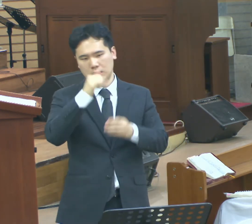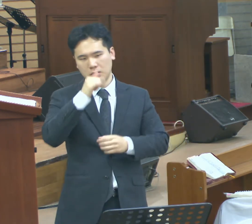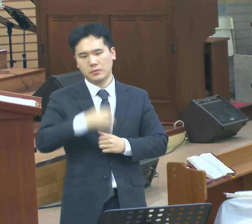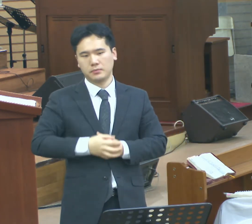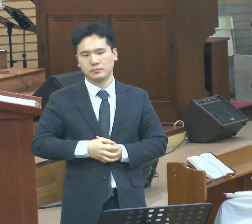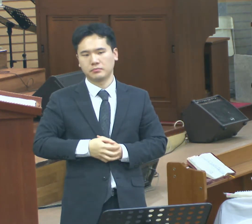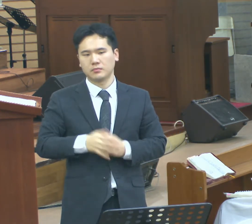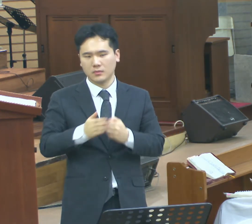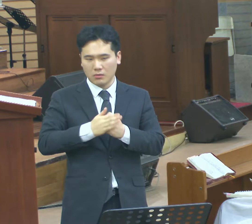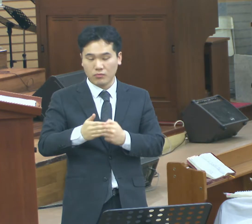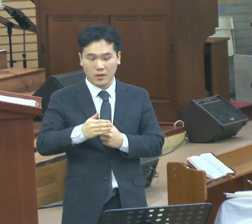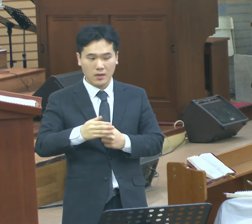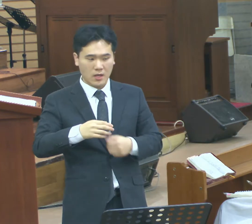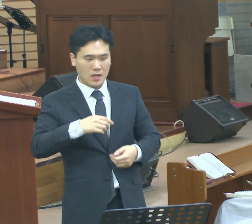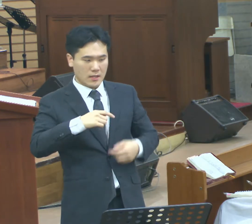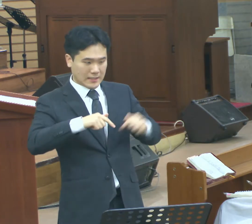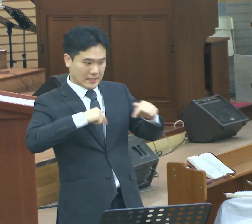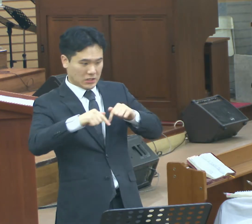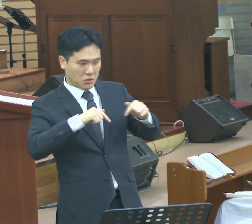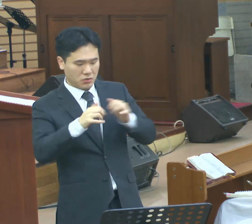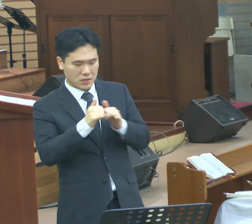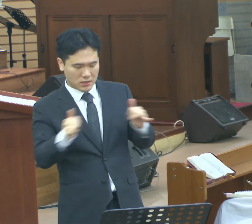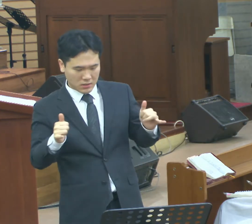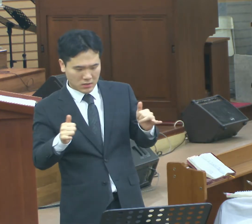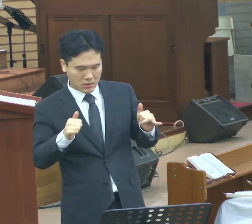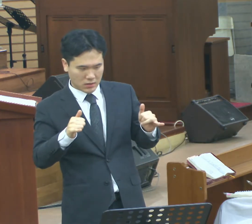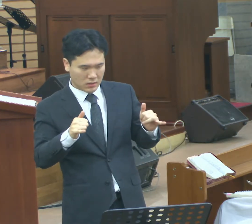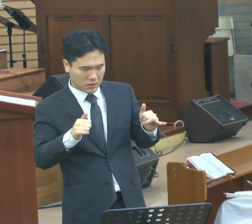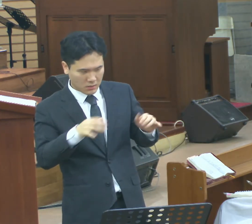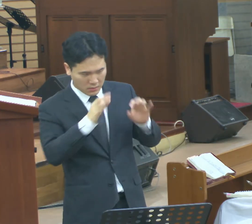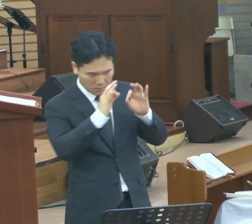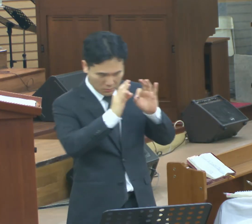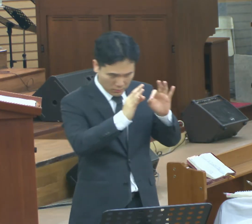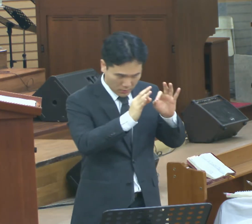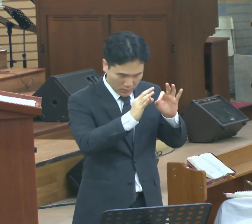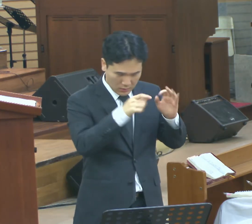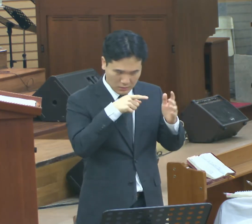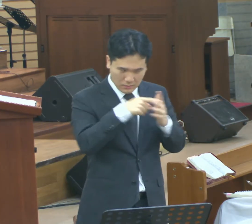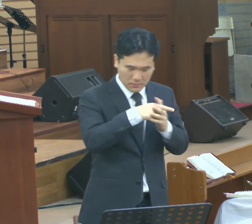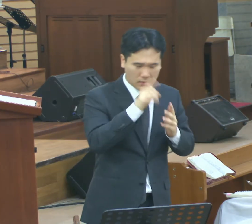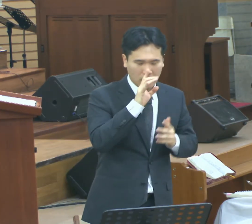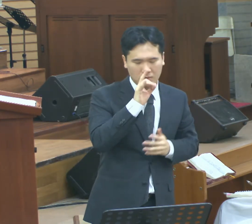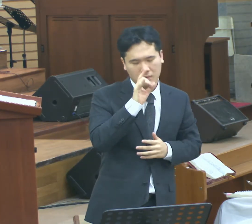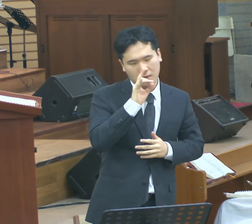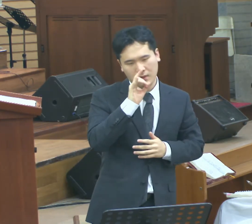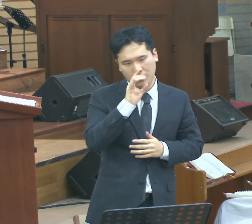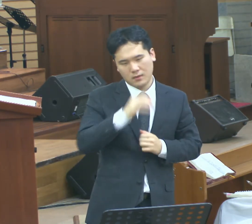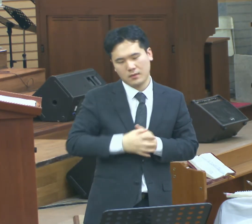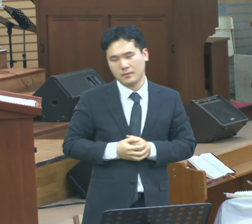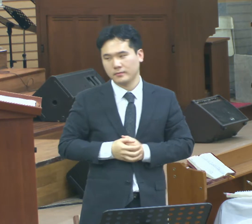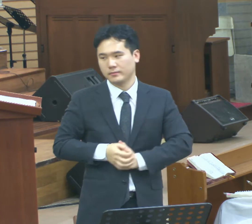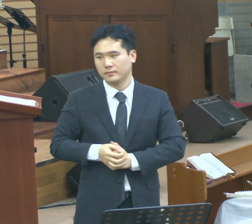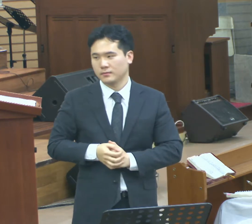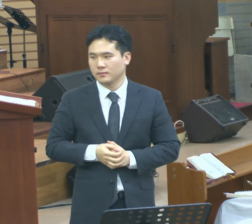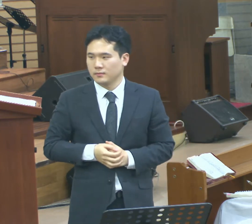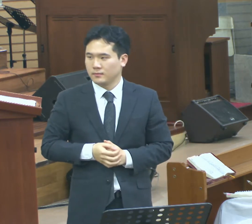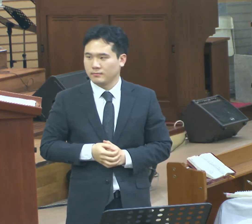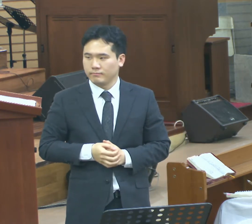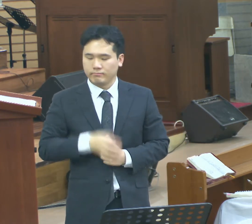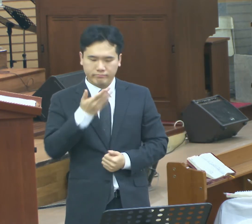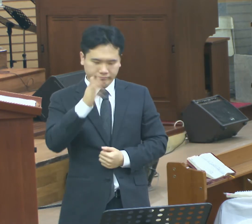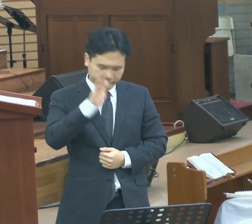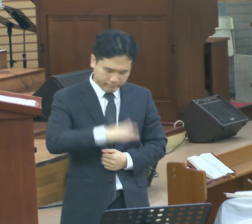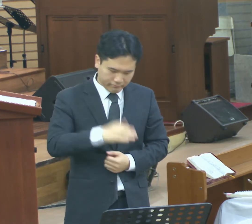그래서 정치인들의 속을 알 것 같으면서도 잘 모르겠어요. 그들은 오판할 때도 있어요. 근데